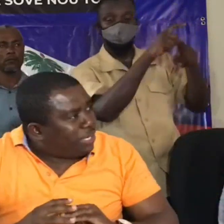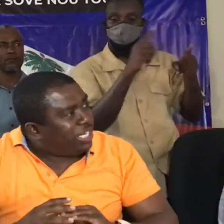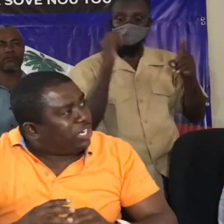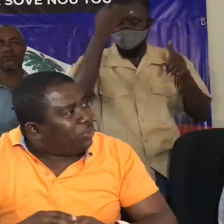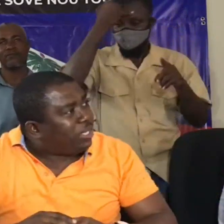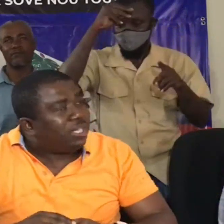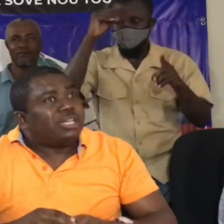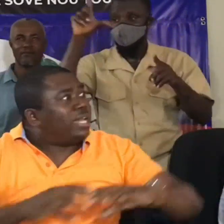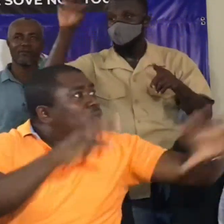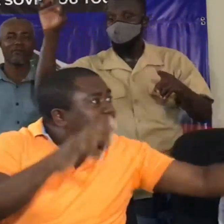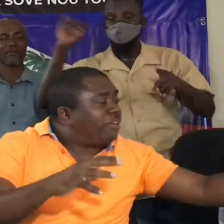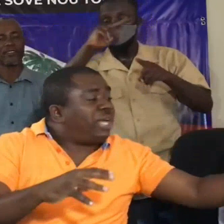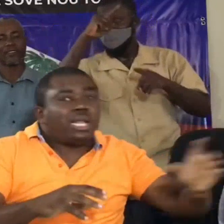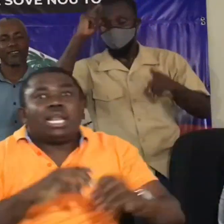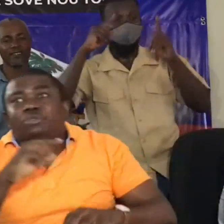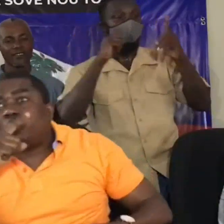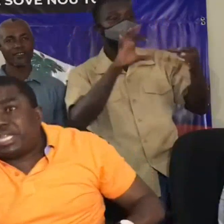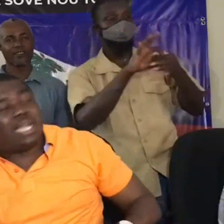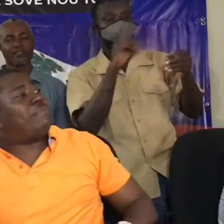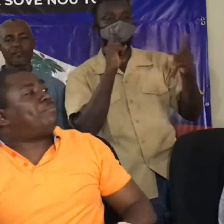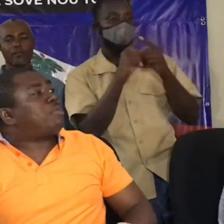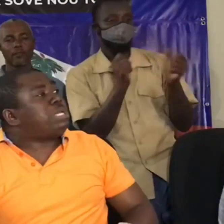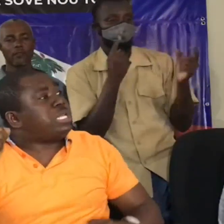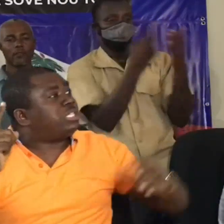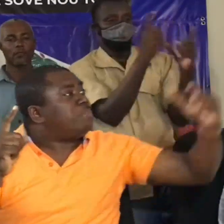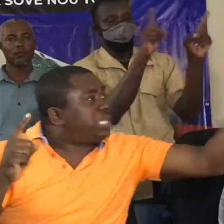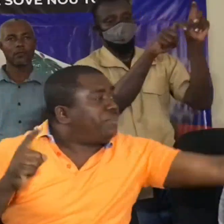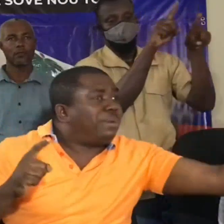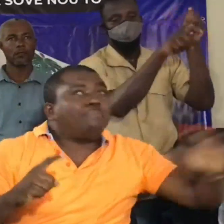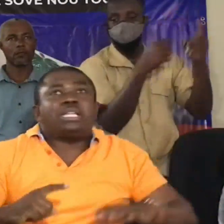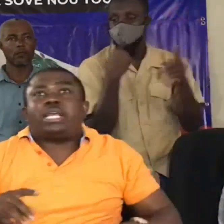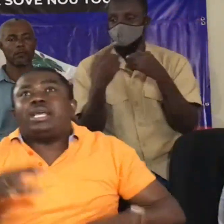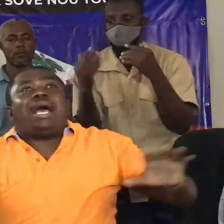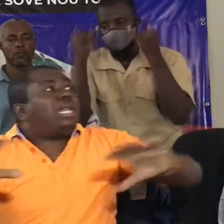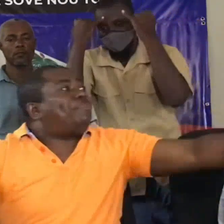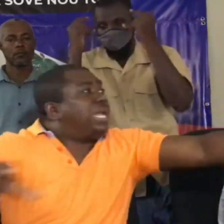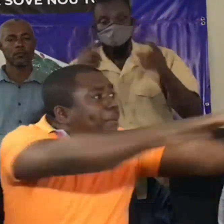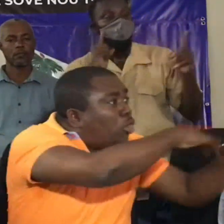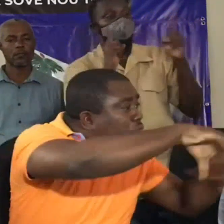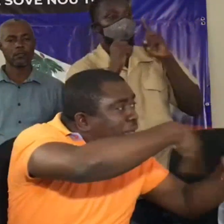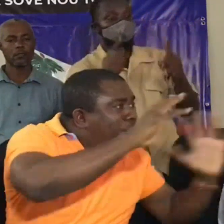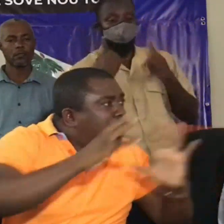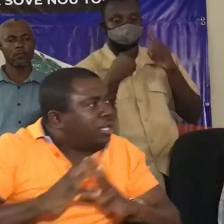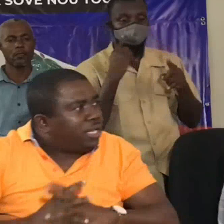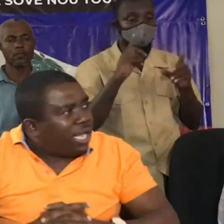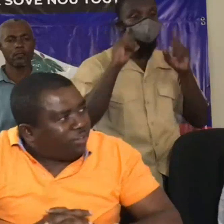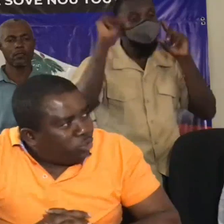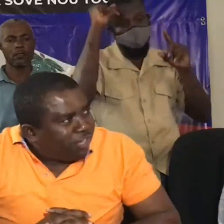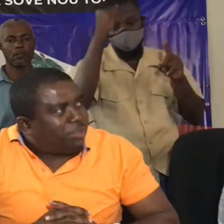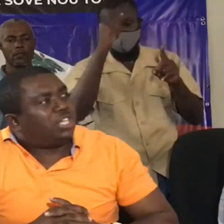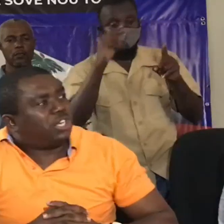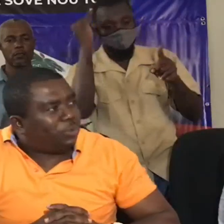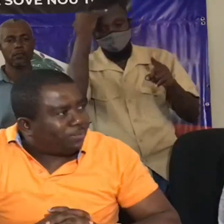Joseph Fessenjean lui. N'a négocié avec elle, elle a dit nous, mais qui n'est pas le premier ministre, mais qui femme la pété, elle parle pour le gouvernement